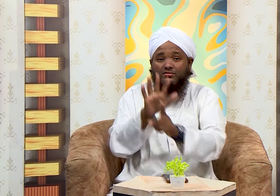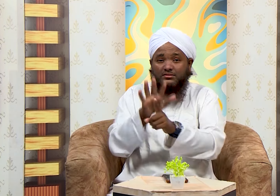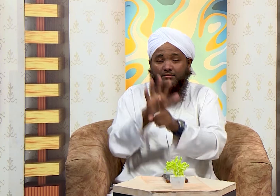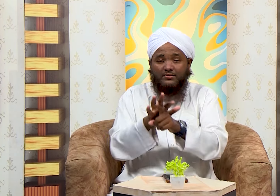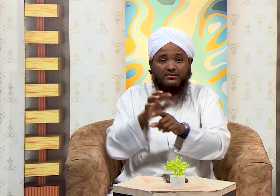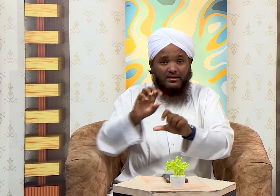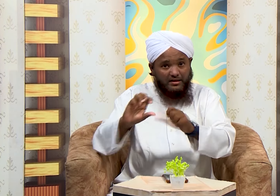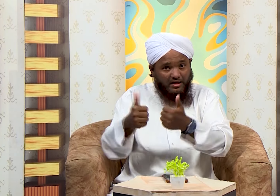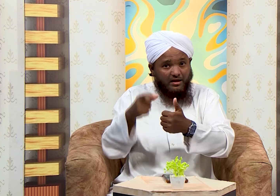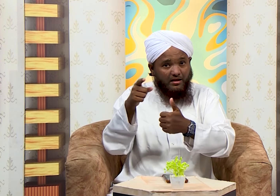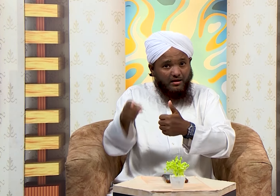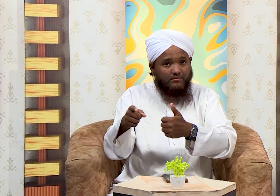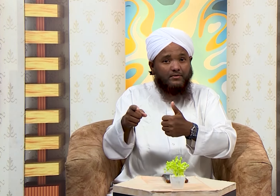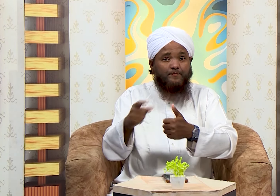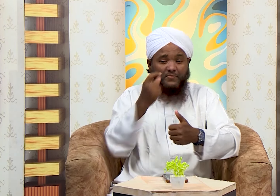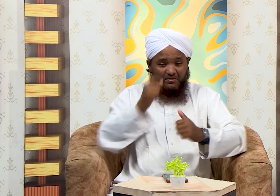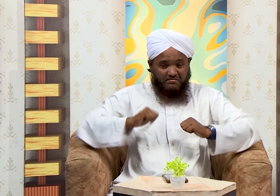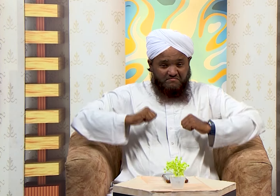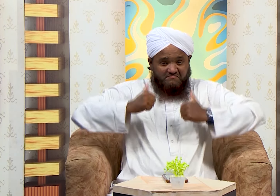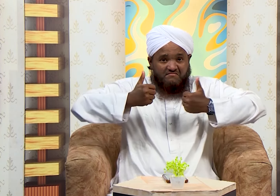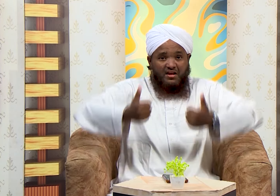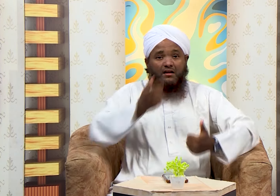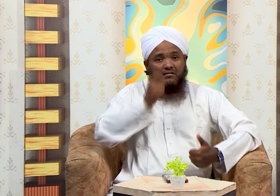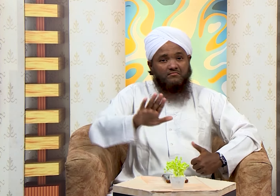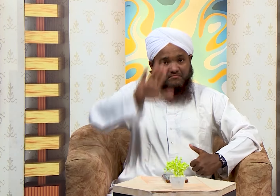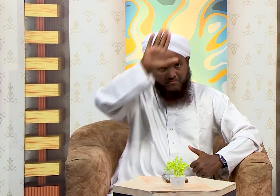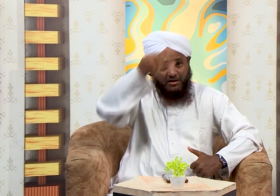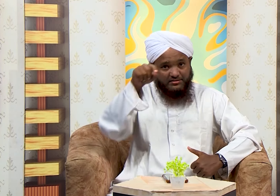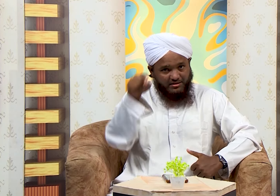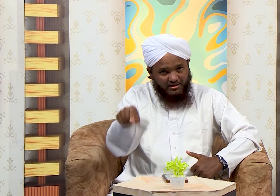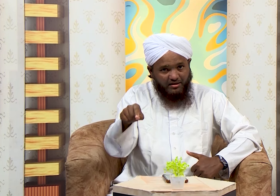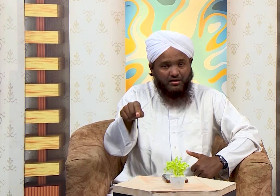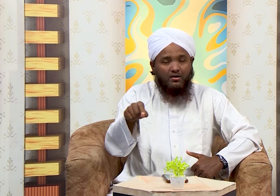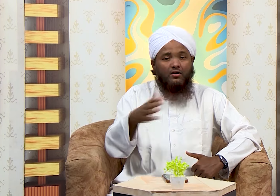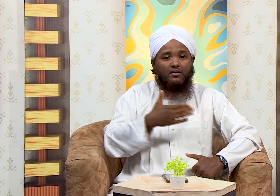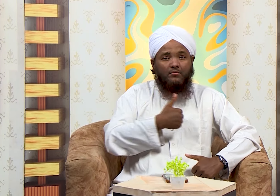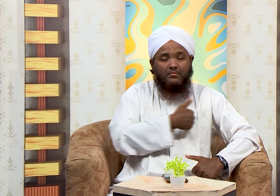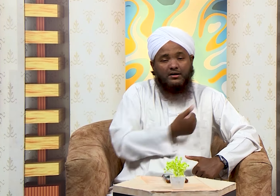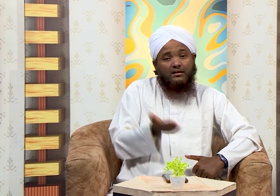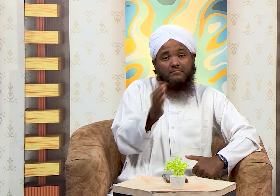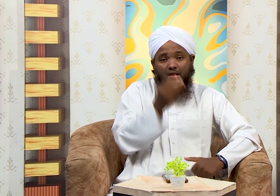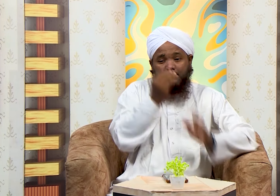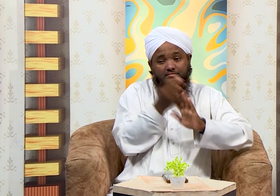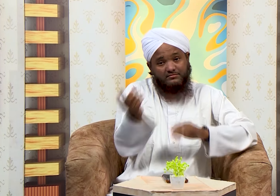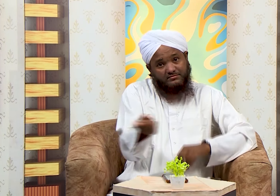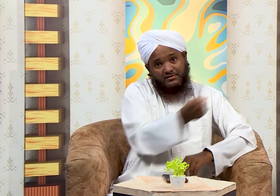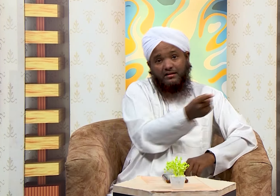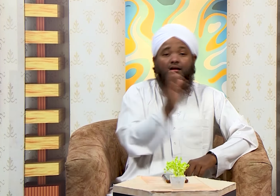کھانے پینے اور نکاح کی لذتِ تا دمِ مرگ باقی رہیں گے اور مرنے کے بعد جنت میں داخلہ نصیب ہوگا جب حضرت